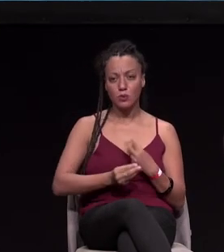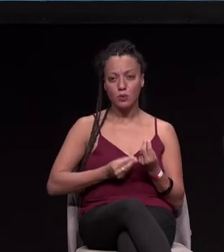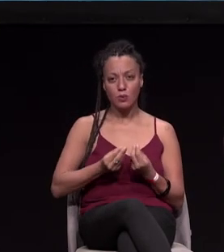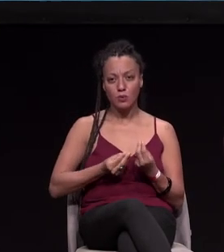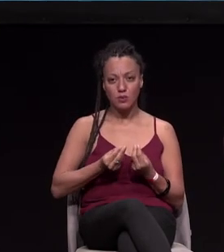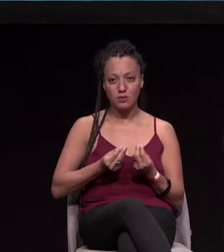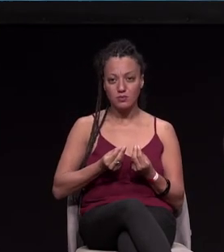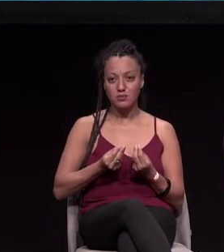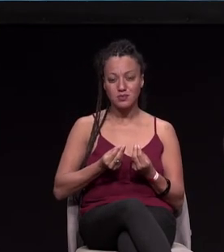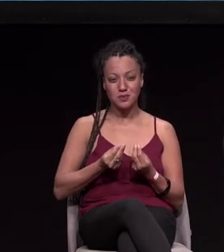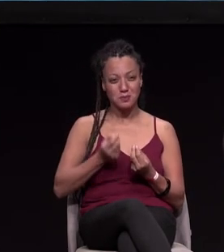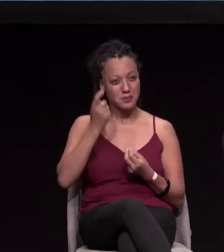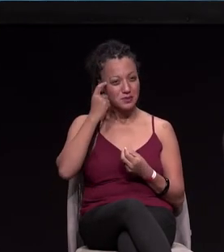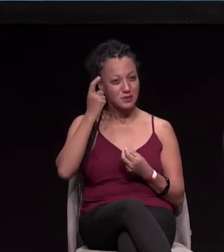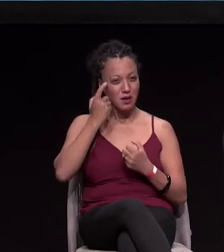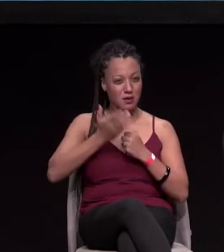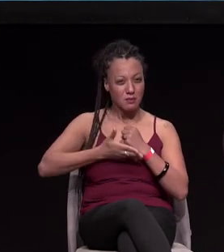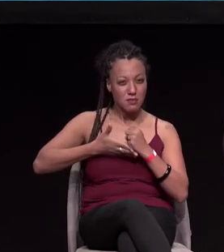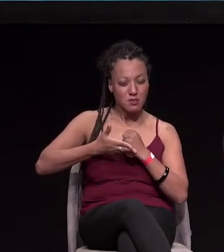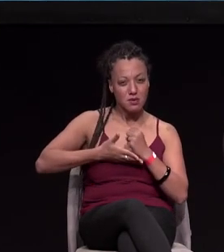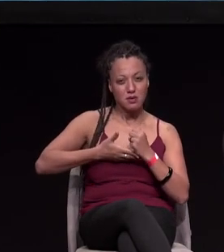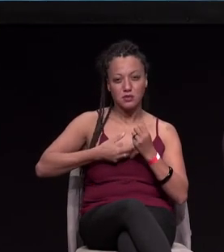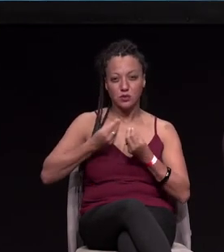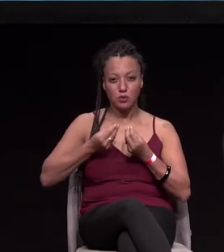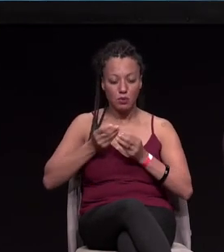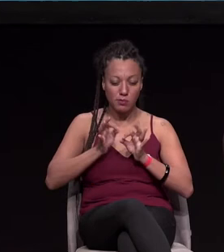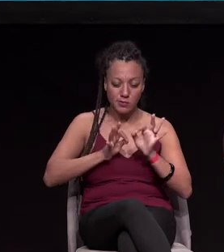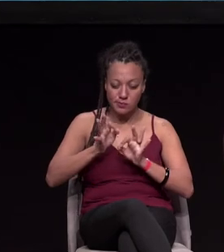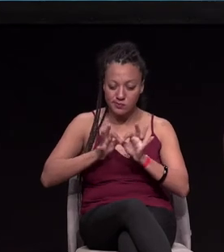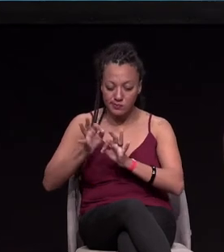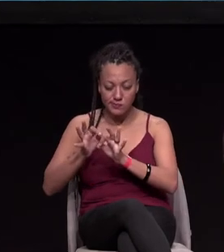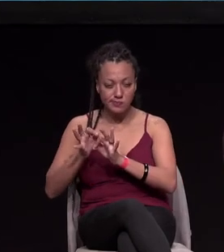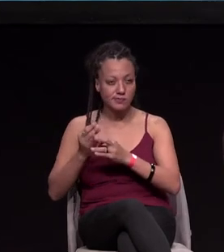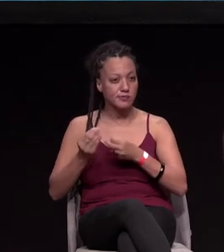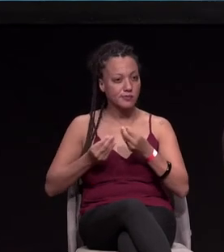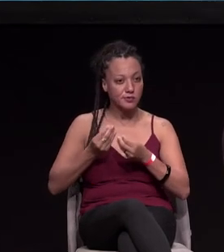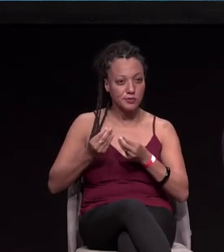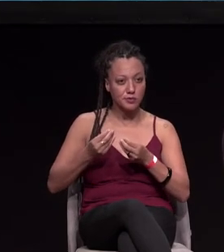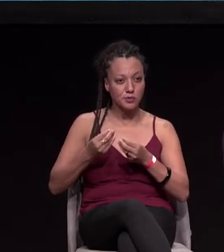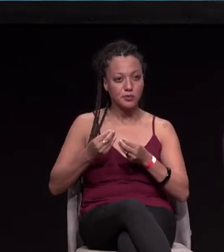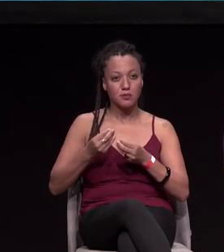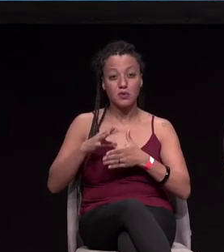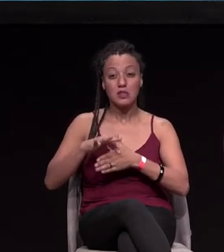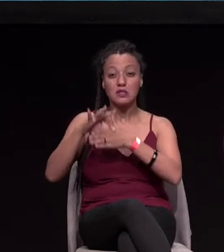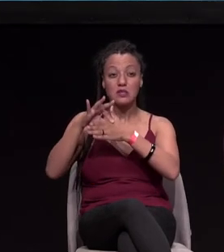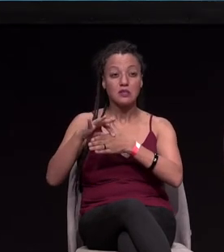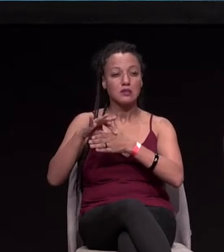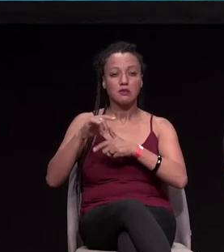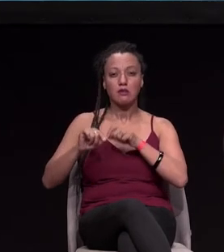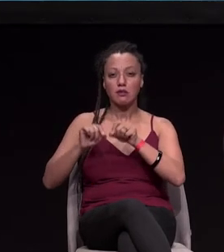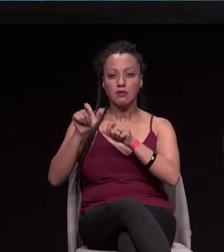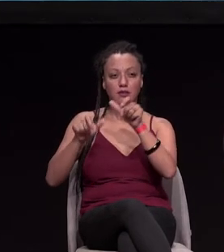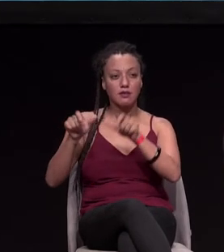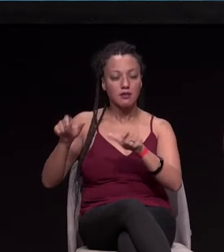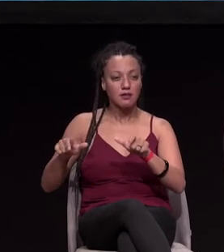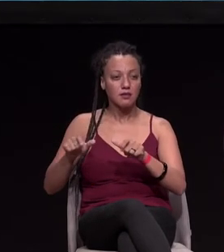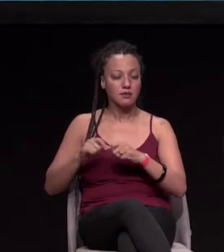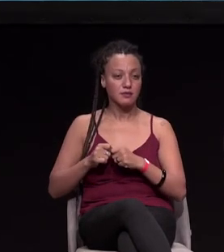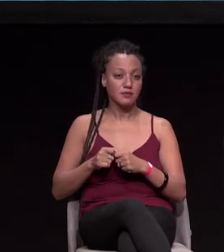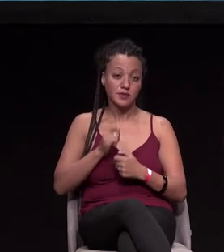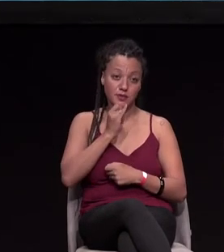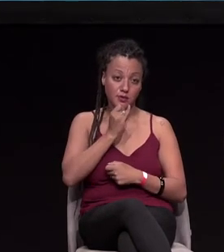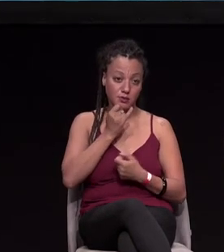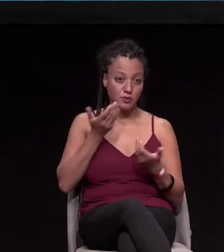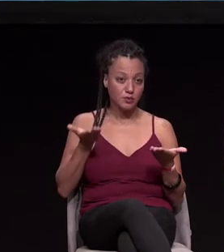esse esse fundamento a sistematização as lideranças religiosas né hoje